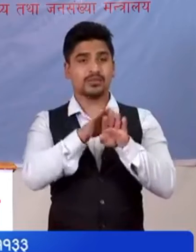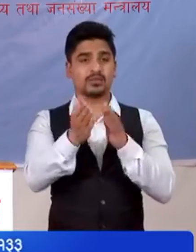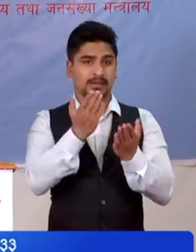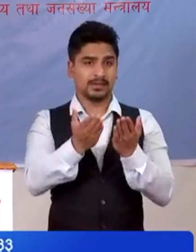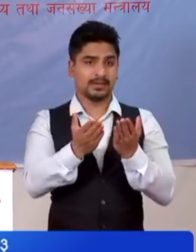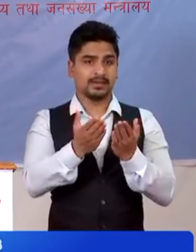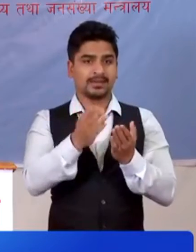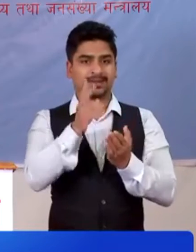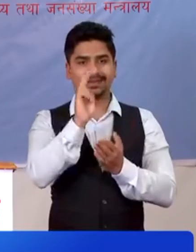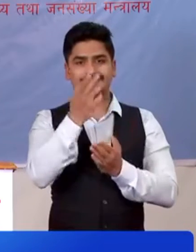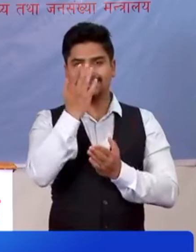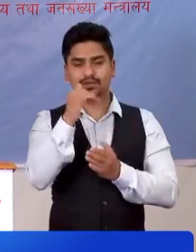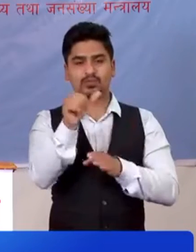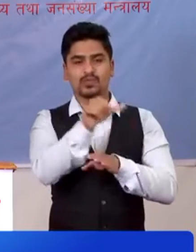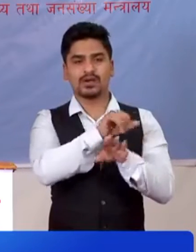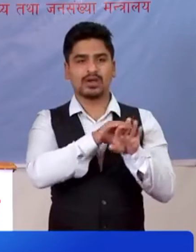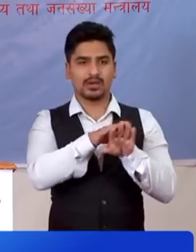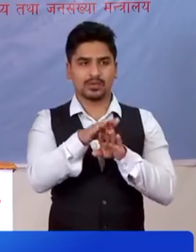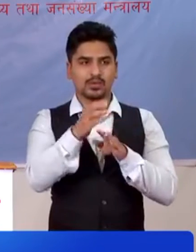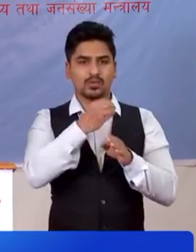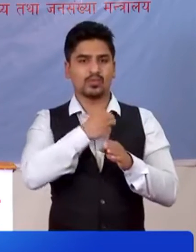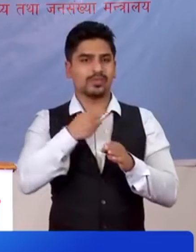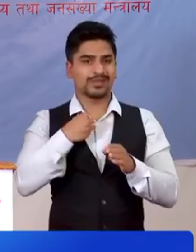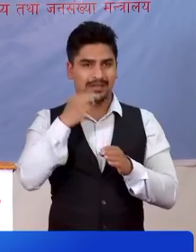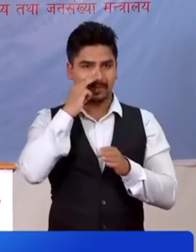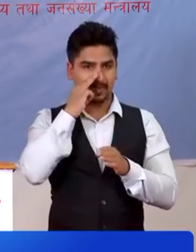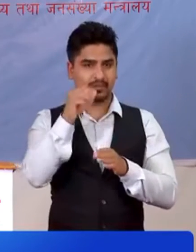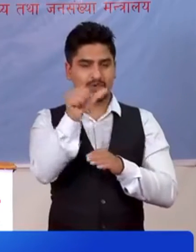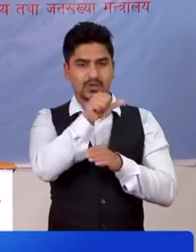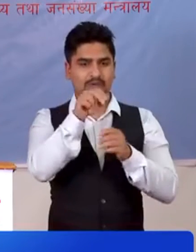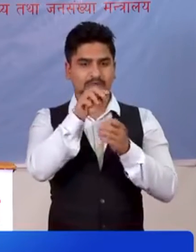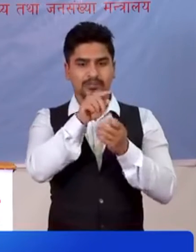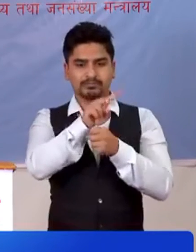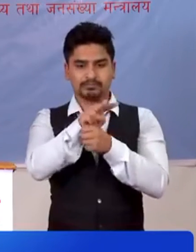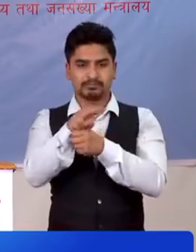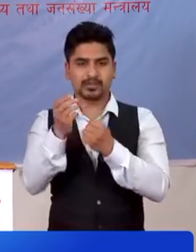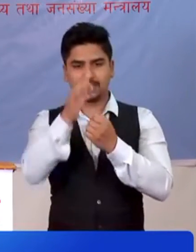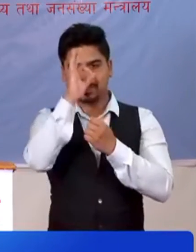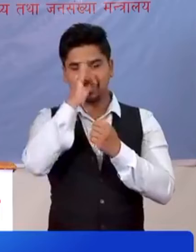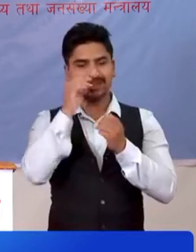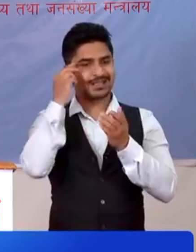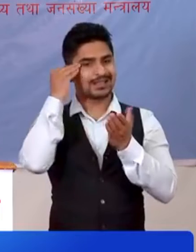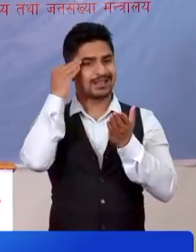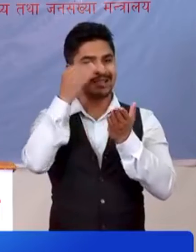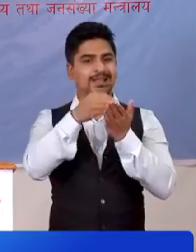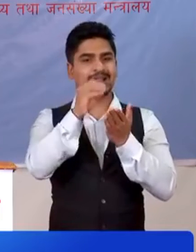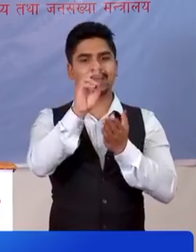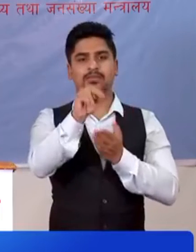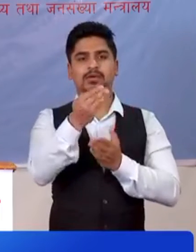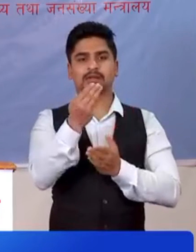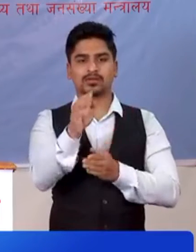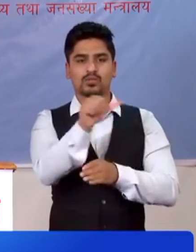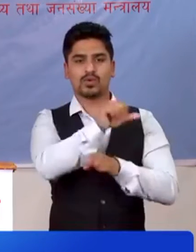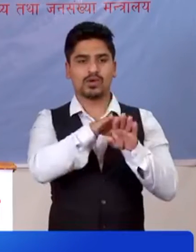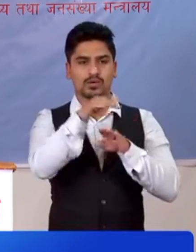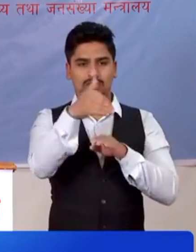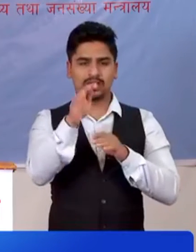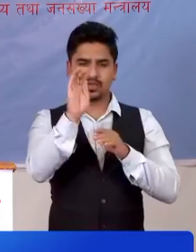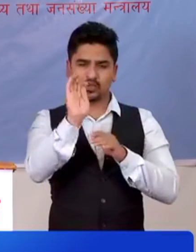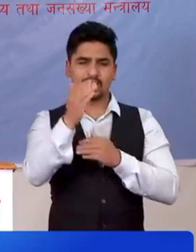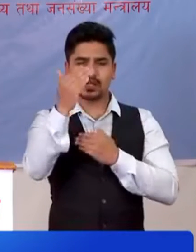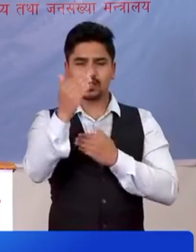सक्छ। त्यसैले उहाँहरूको उपचारमा, उहाँहरूको हेरचाहमा विशेष ख्याल गर्नुपर्ने हुन्छ। उहाँहरूलाई